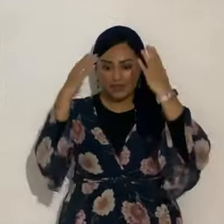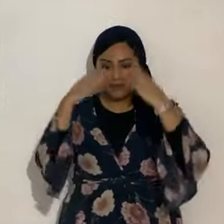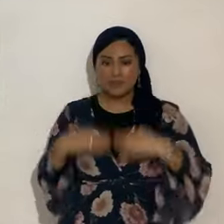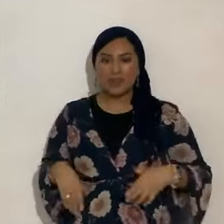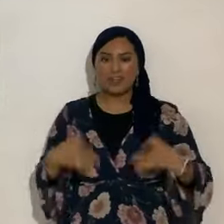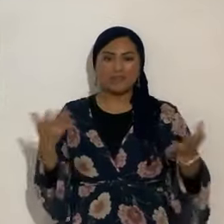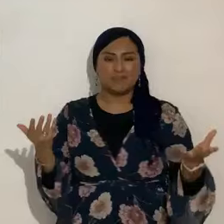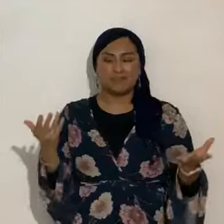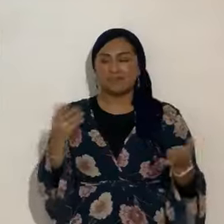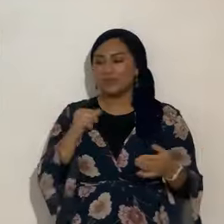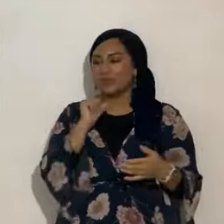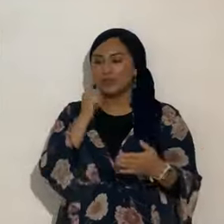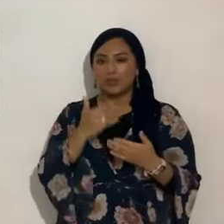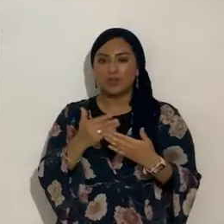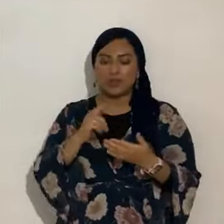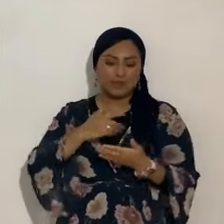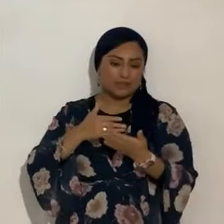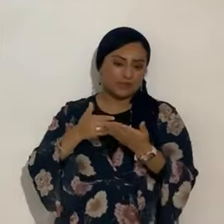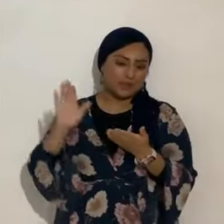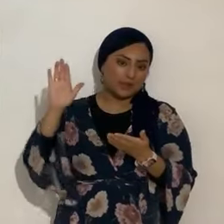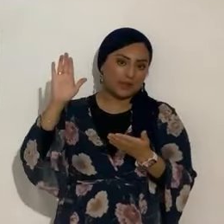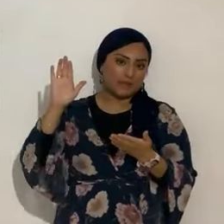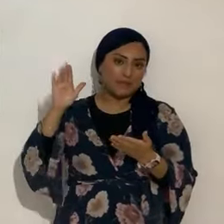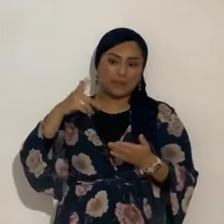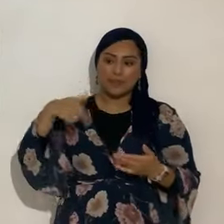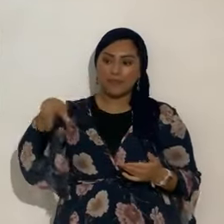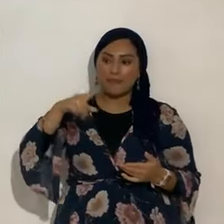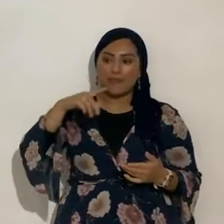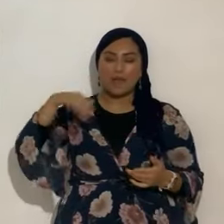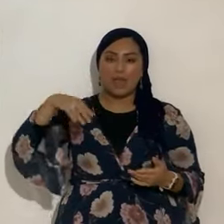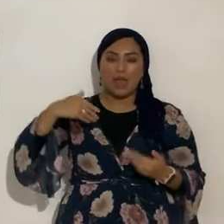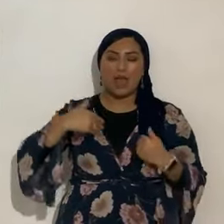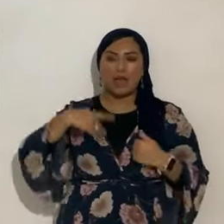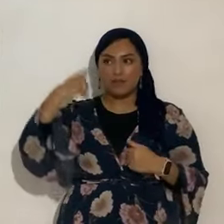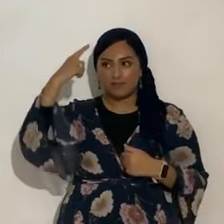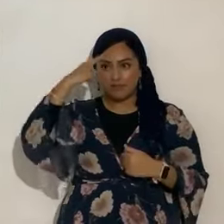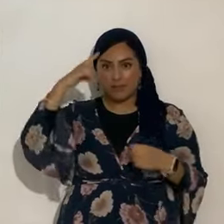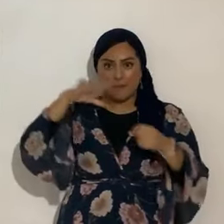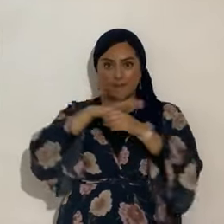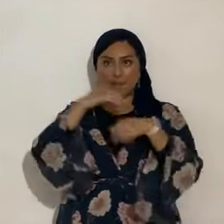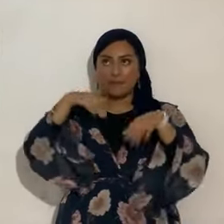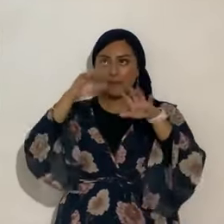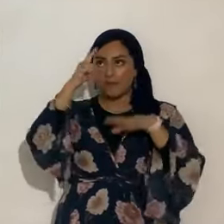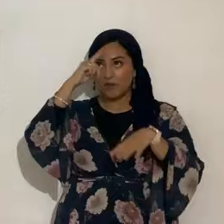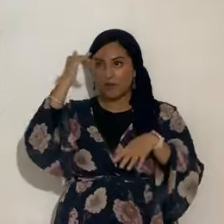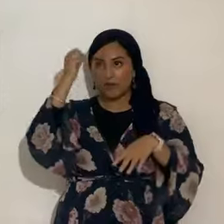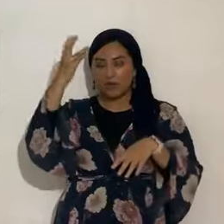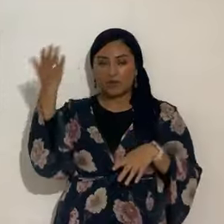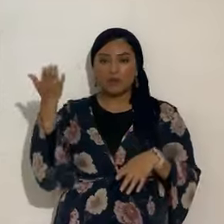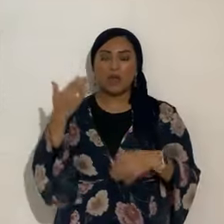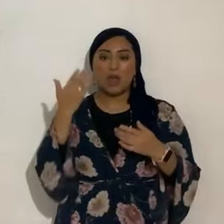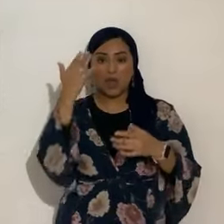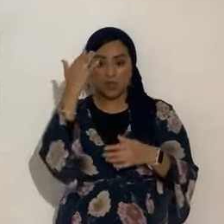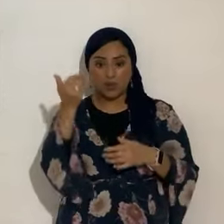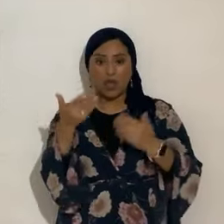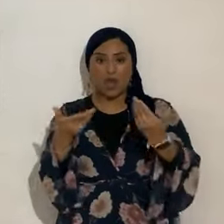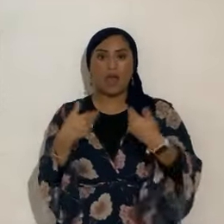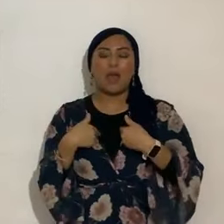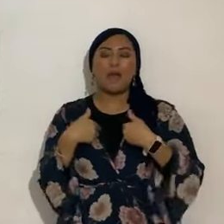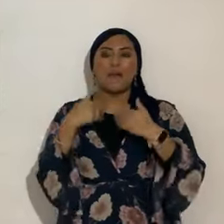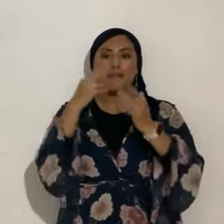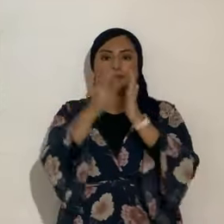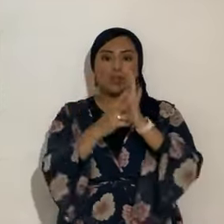cuerpo. Pues fuera, porque todavía no tienen su mente unificada. Y para eso están los videos,